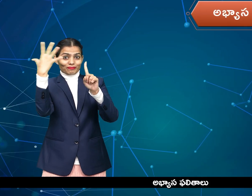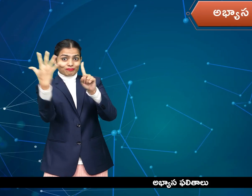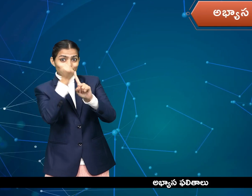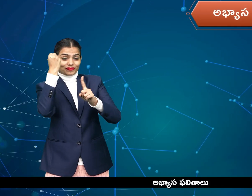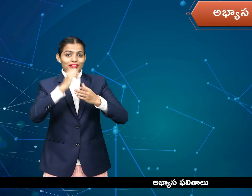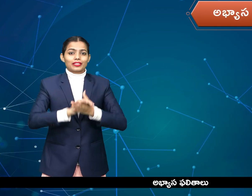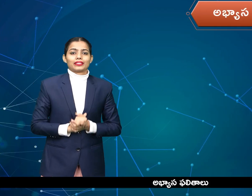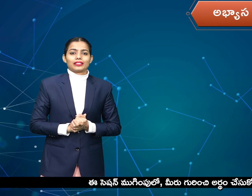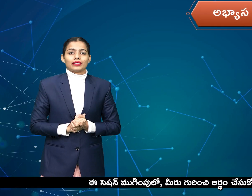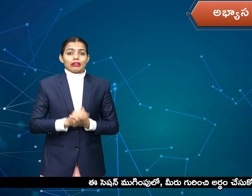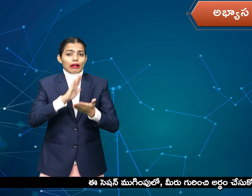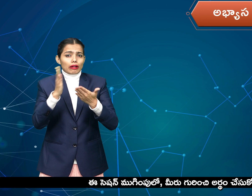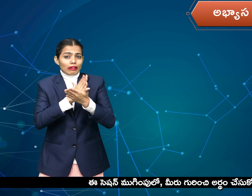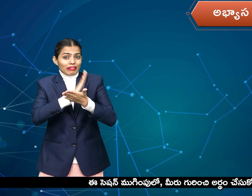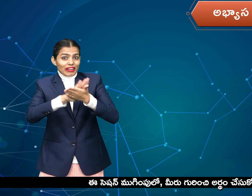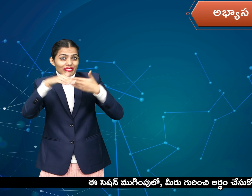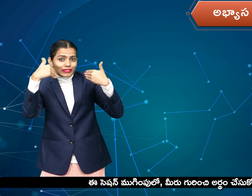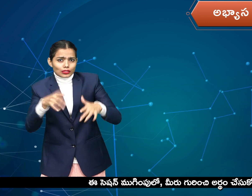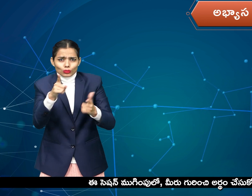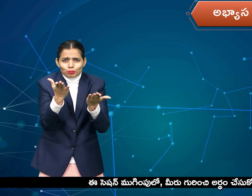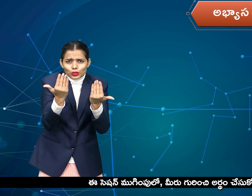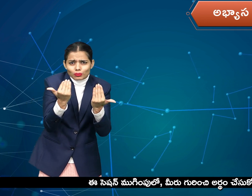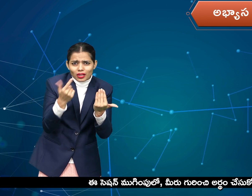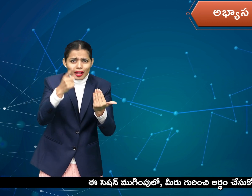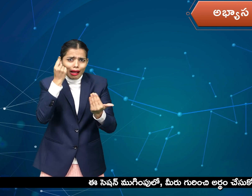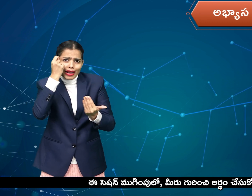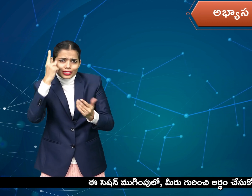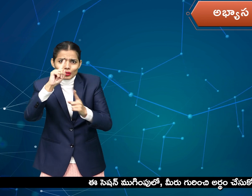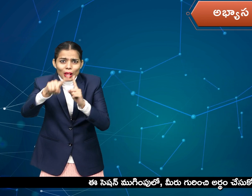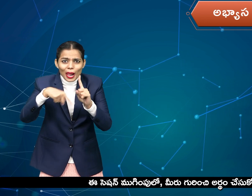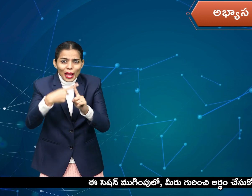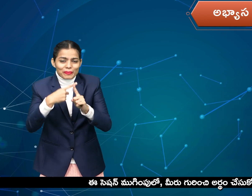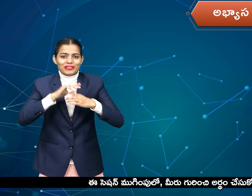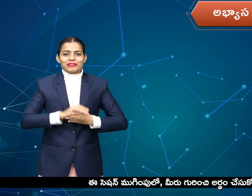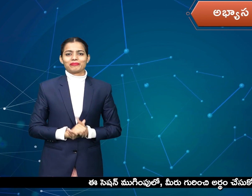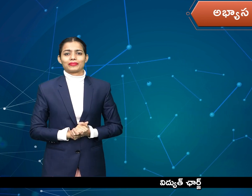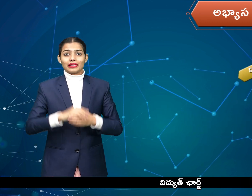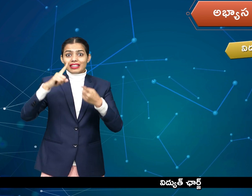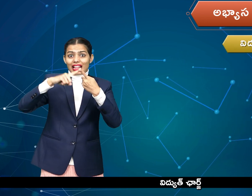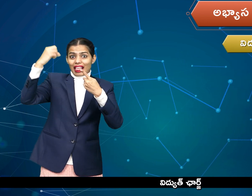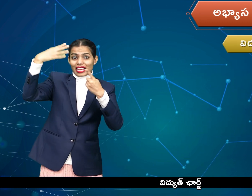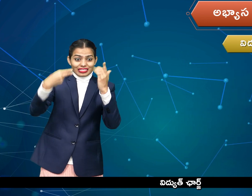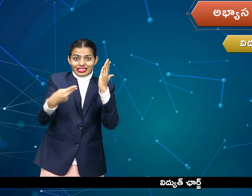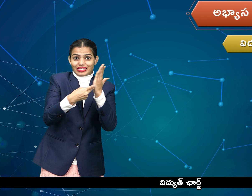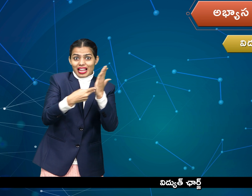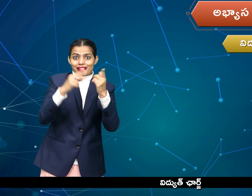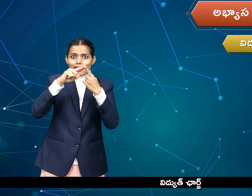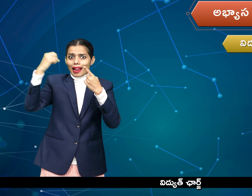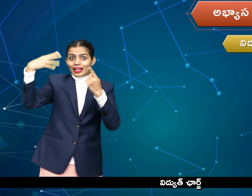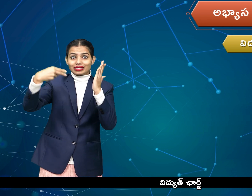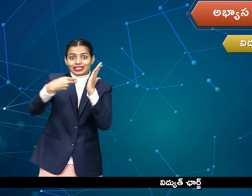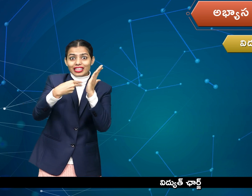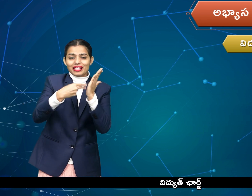అభ్యాస ఫలితాలు. ఈ సెషన్ ముగింపులో మీరు దీని గురించి అర్థం చేసుకోగలరు. విద్యుత్ ఛార్జ్,